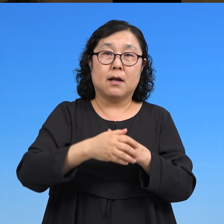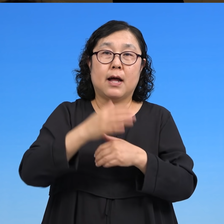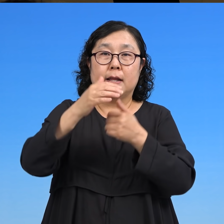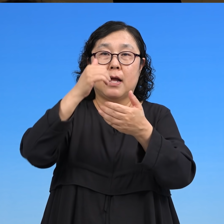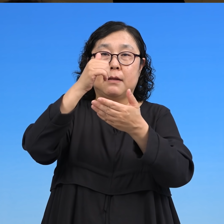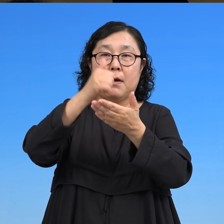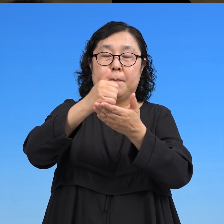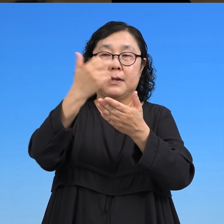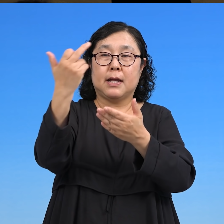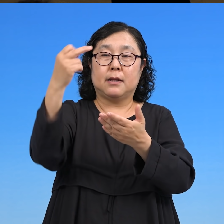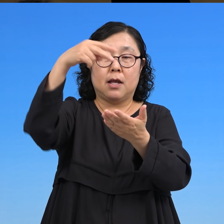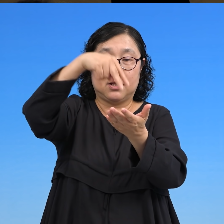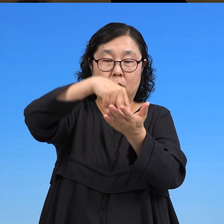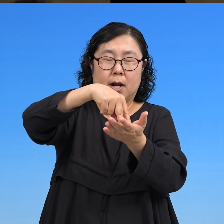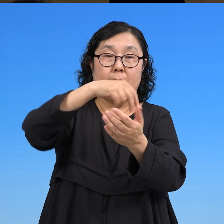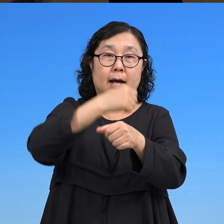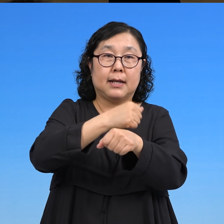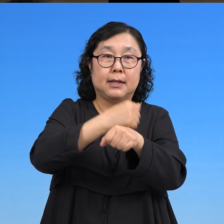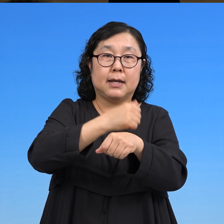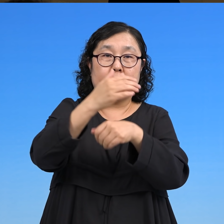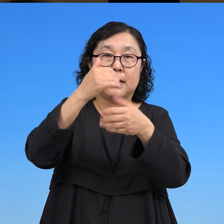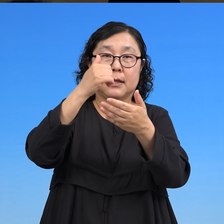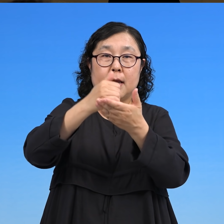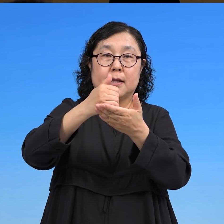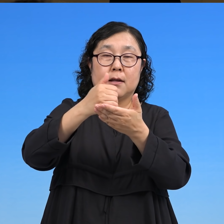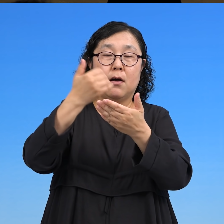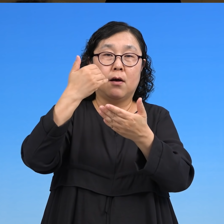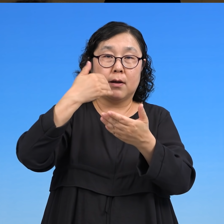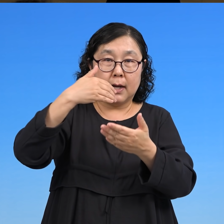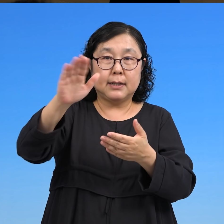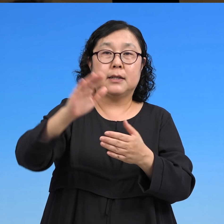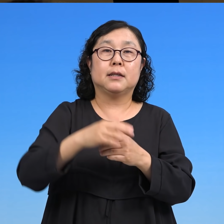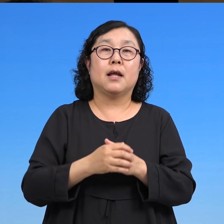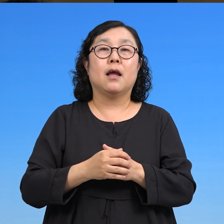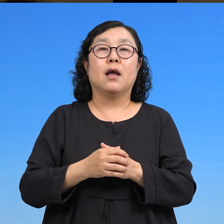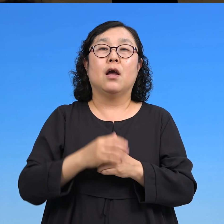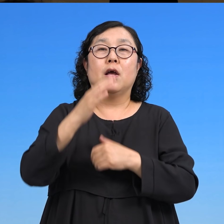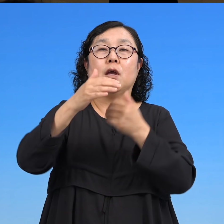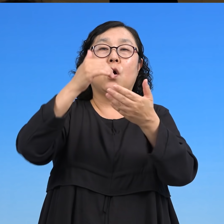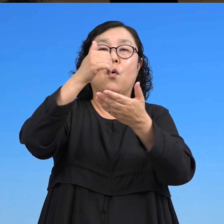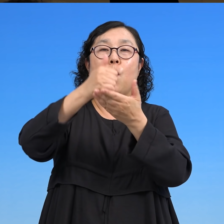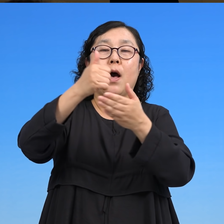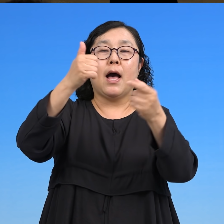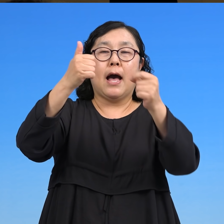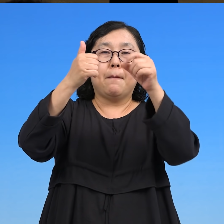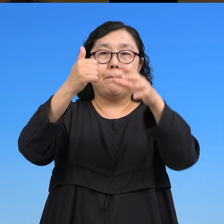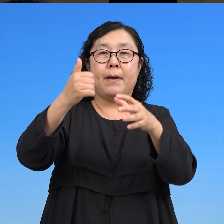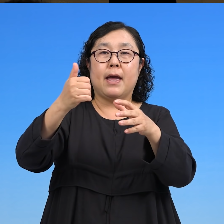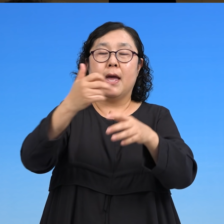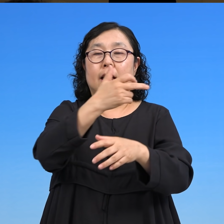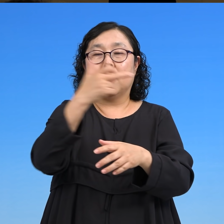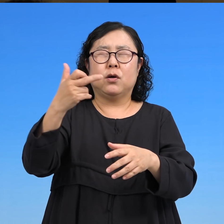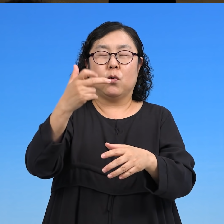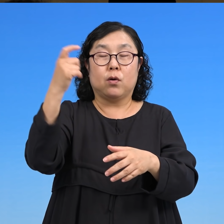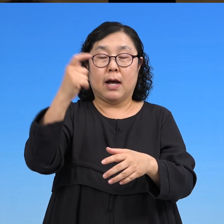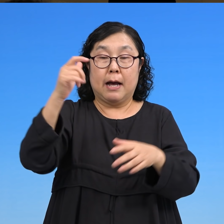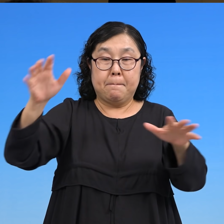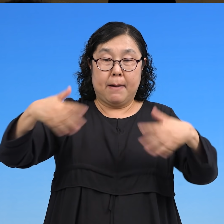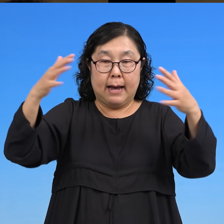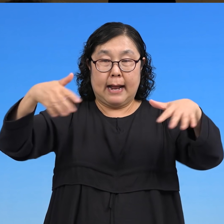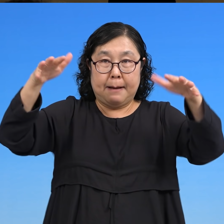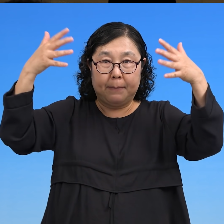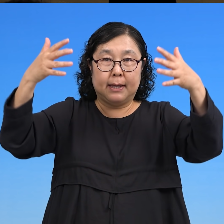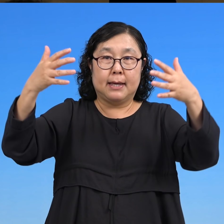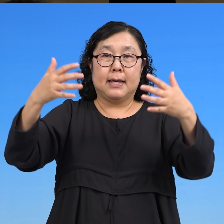나가서 여호와 앞에서 산에 서라 하였더니 여호와께서 지나가시는데, 자, 잘 보세요. 여호와 앞에 크고 강한 바람이